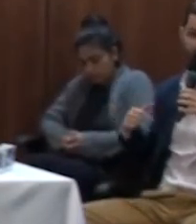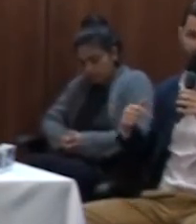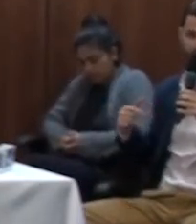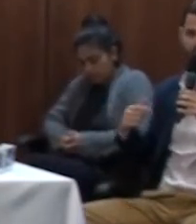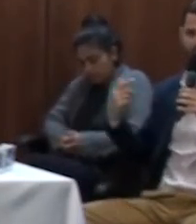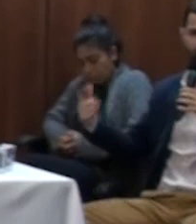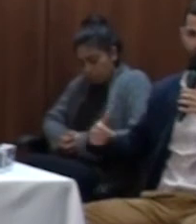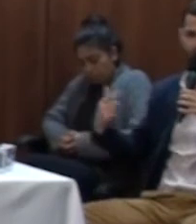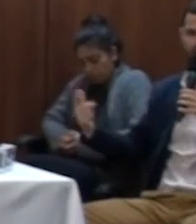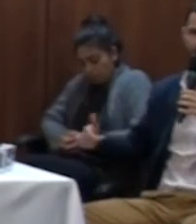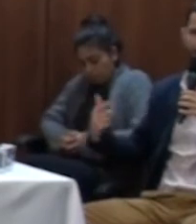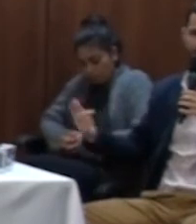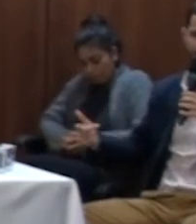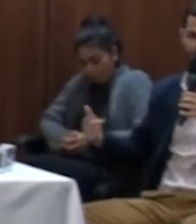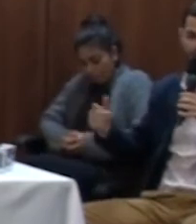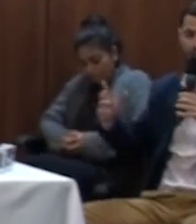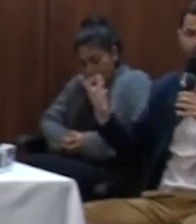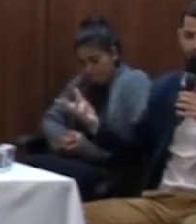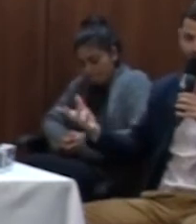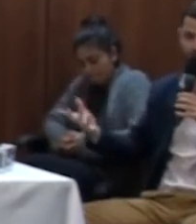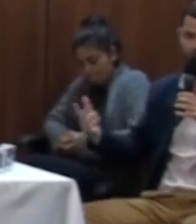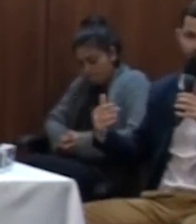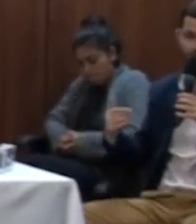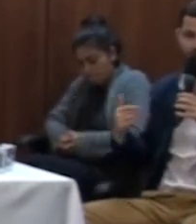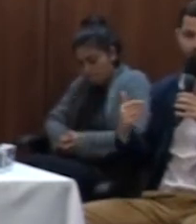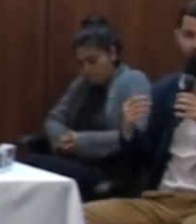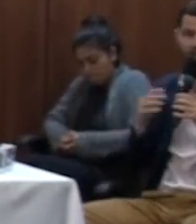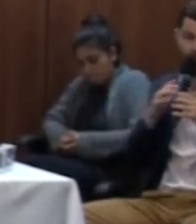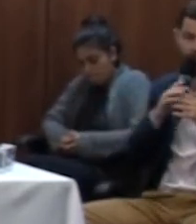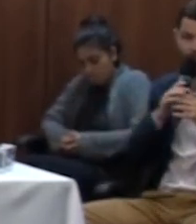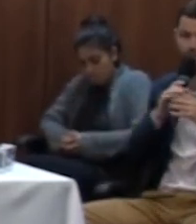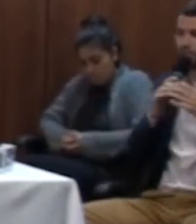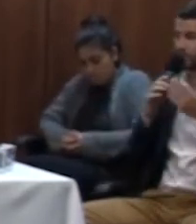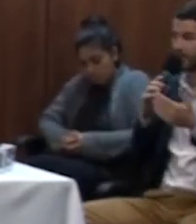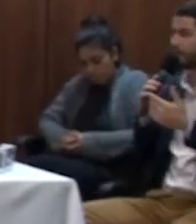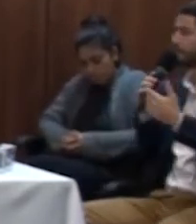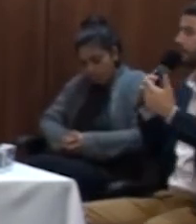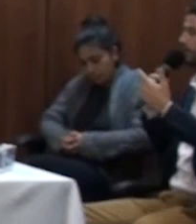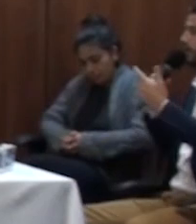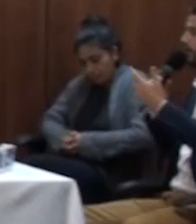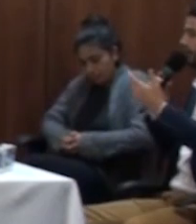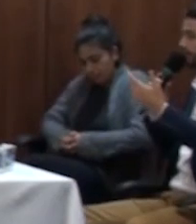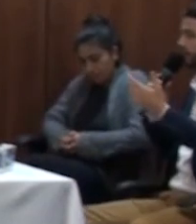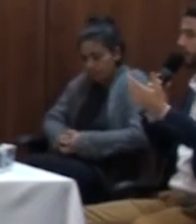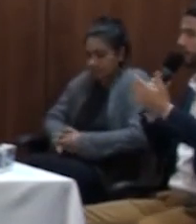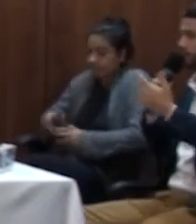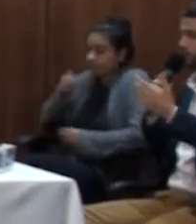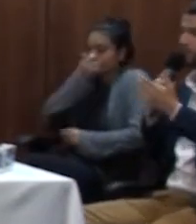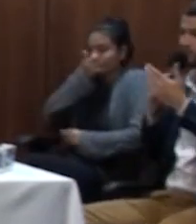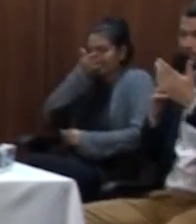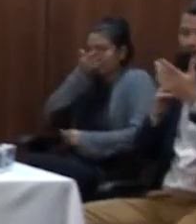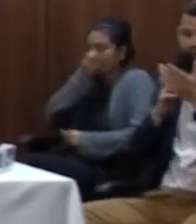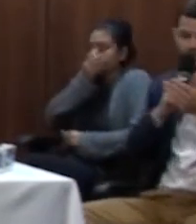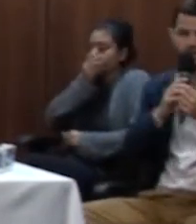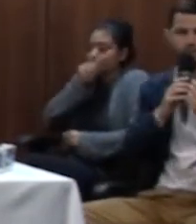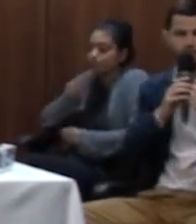aqui dentro. Então, para conseguir eliminar atrás de eliminar, isso não vai resolver o problema. Então, a gente tem que se posicionar, de